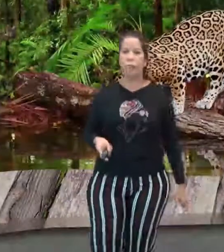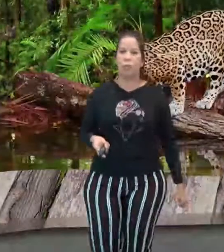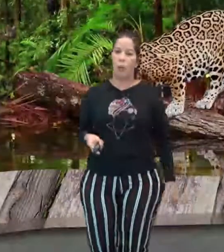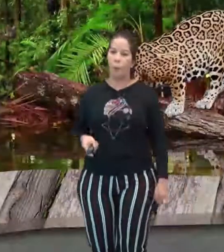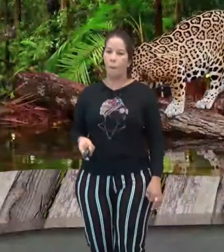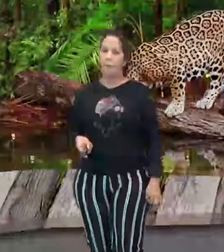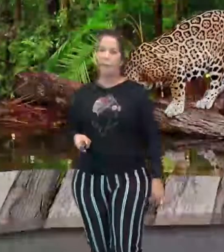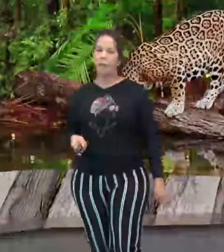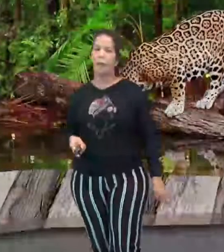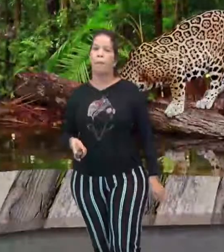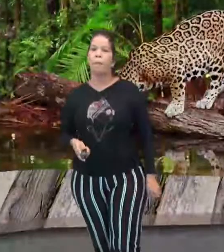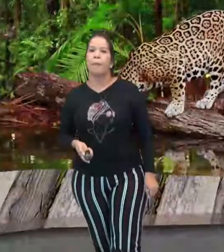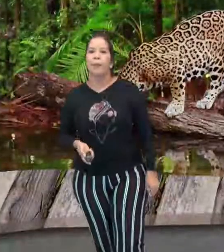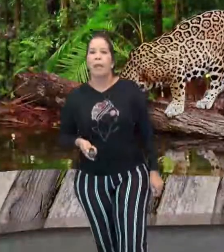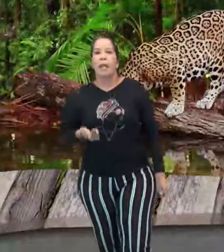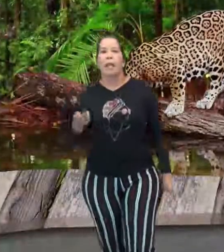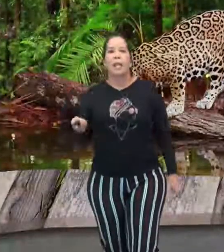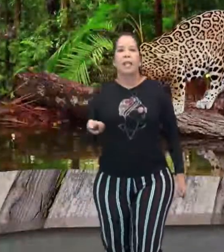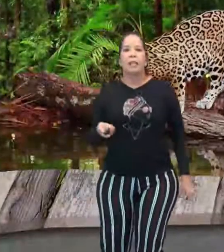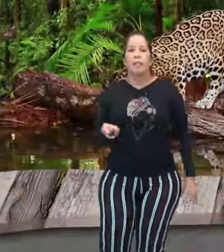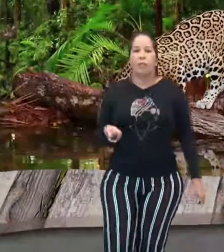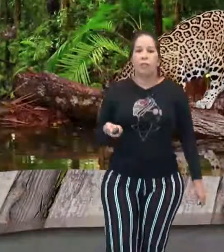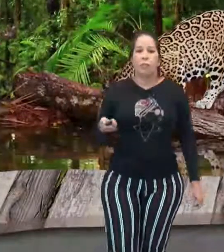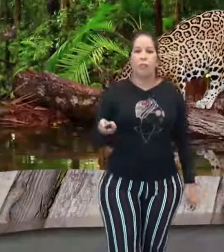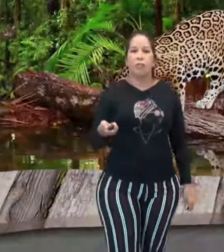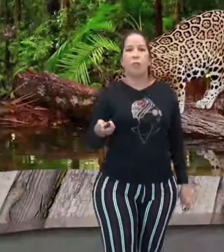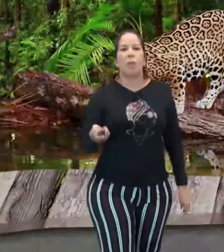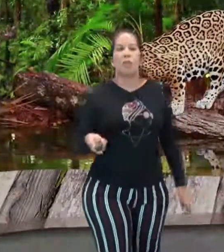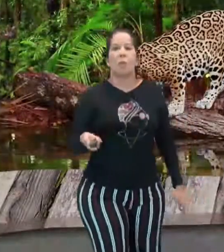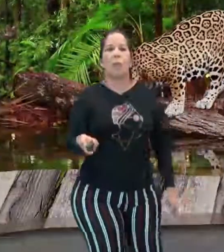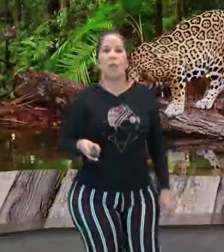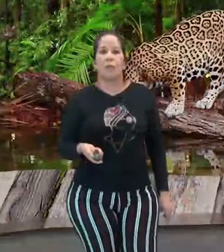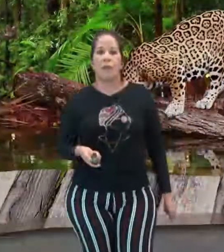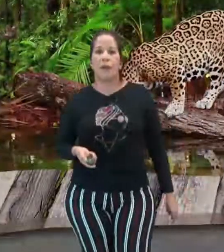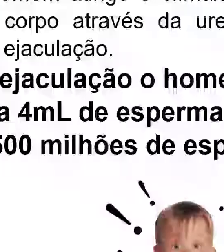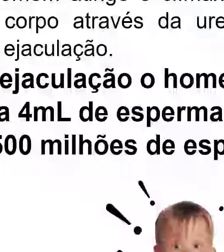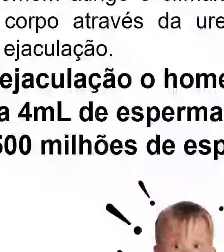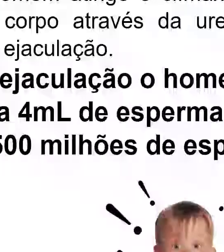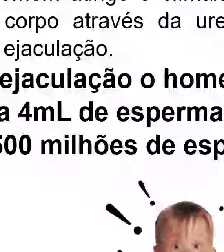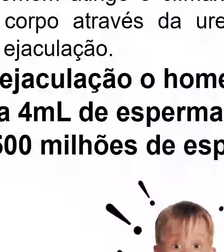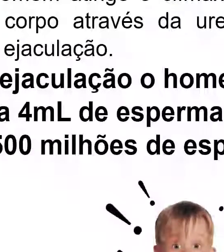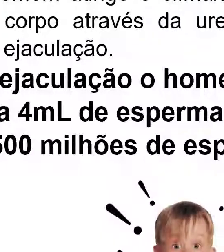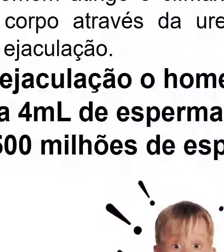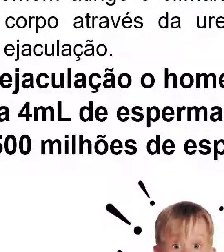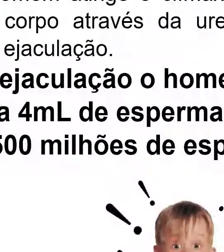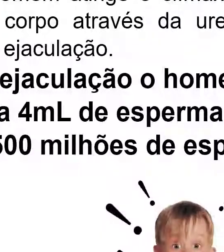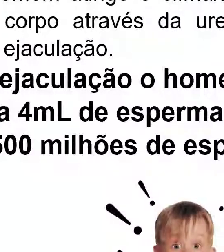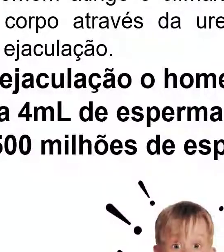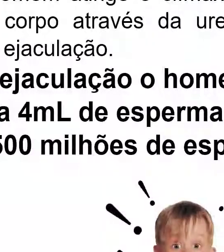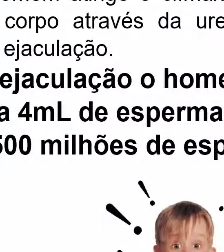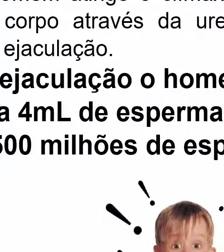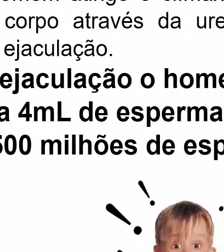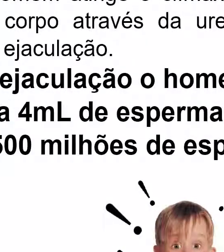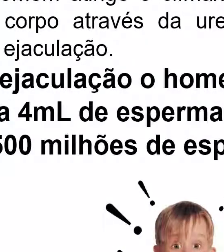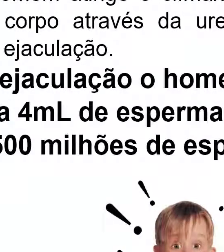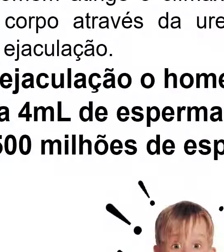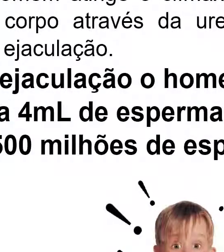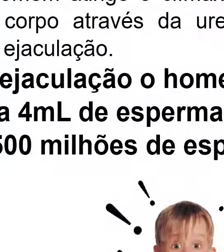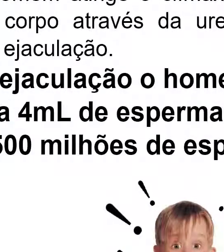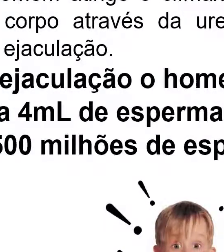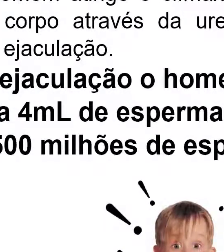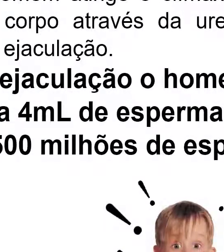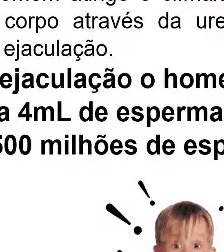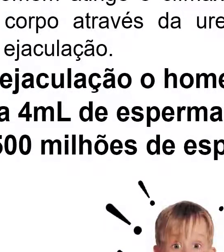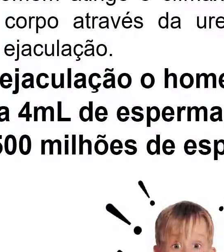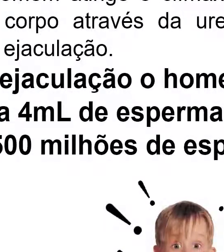clímax sexual, tá? E esse evento é chamado de ejaculação. Pode passar? Em cada ejaculação, o